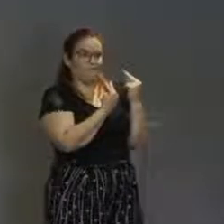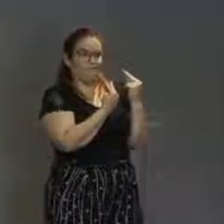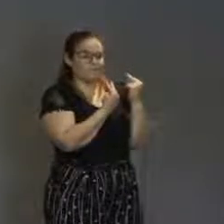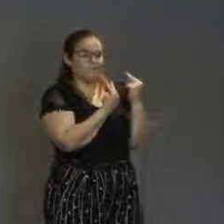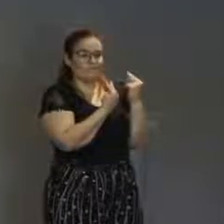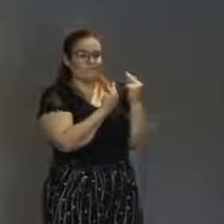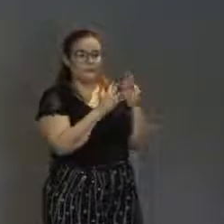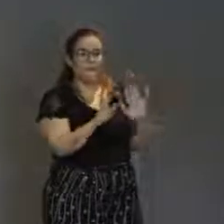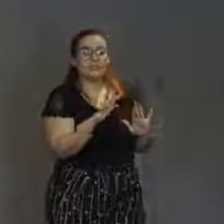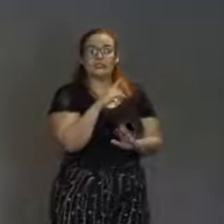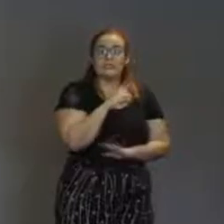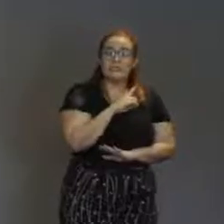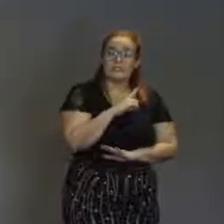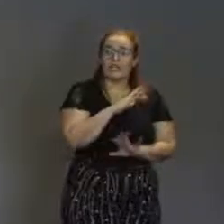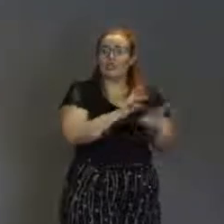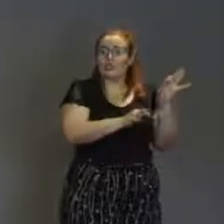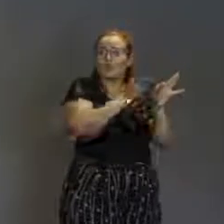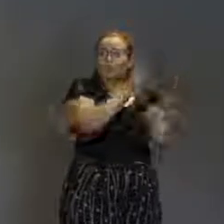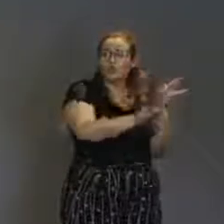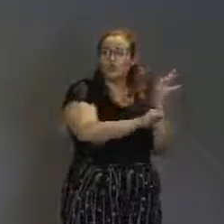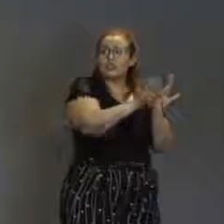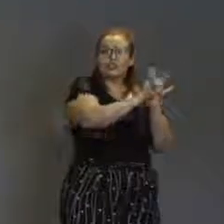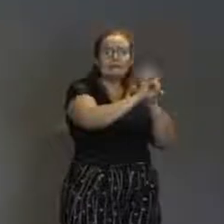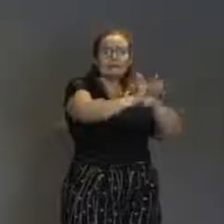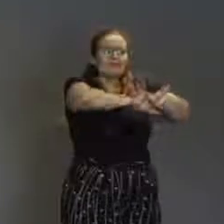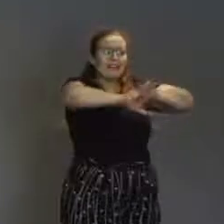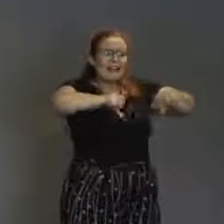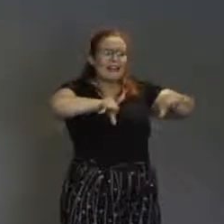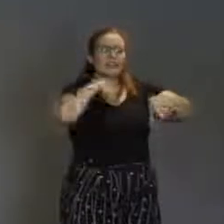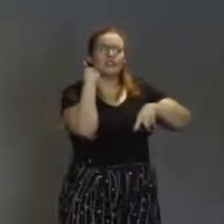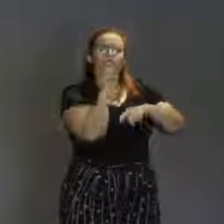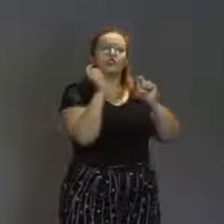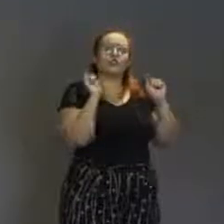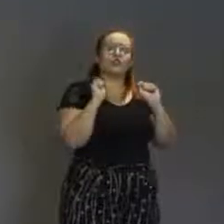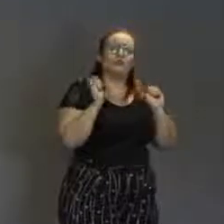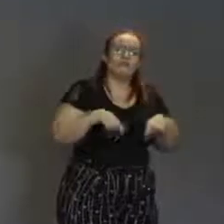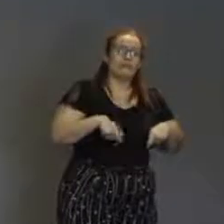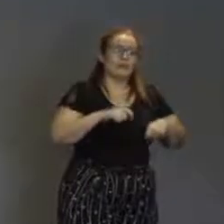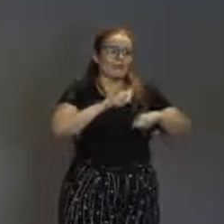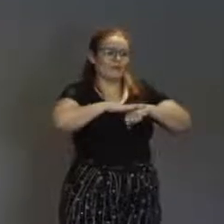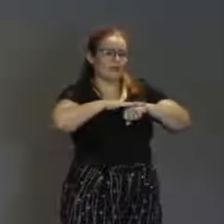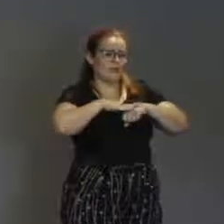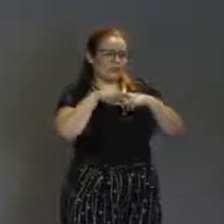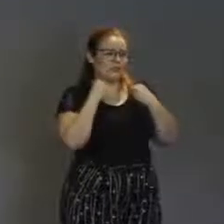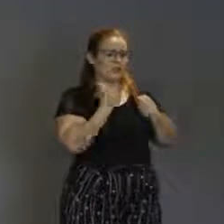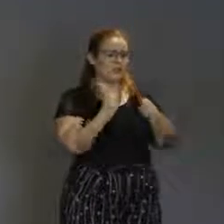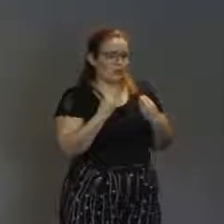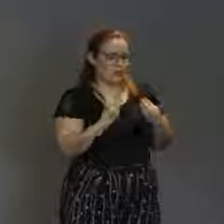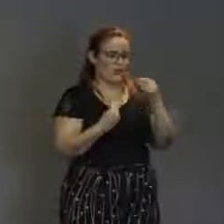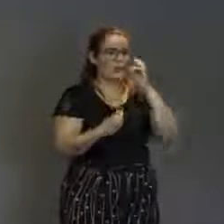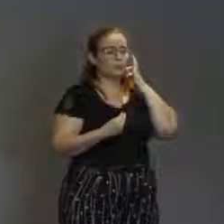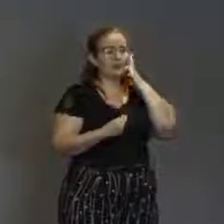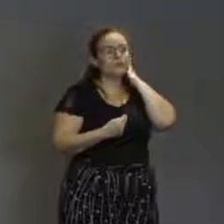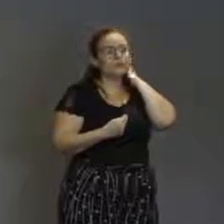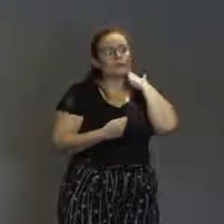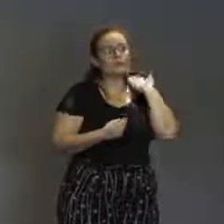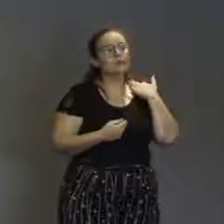existem 1000 entraves jurídicos para a gente conseguir fazer isso, né? E aí a gente passa por uma questão de